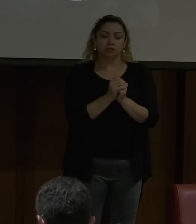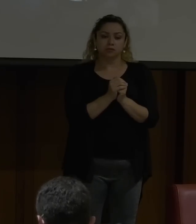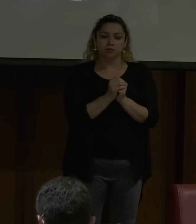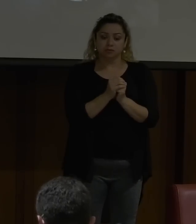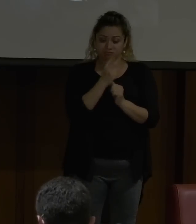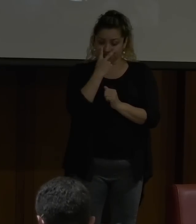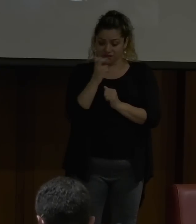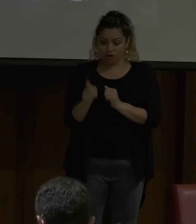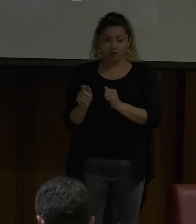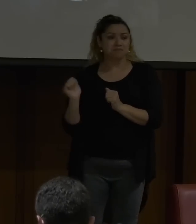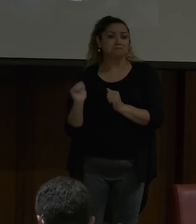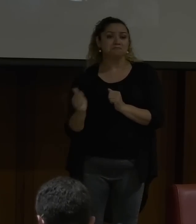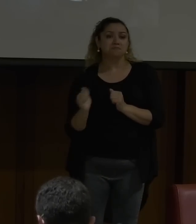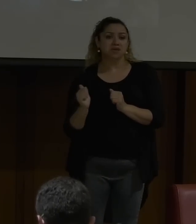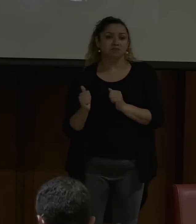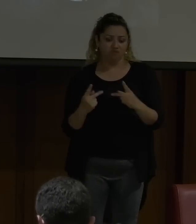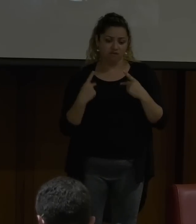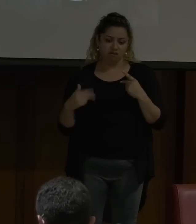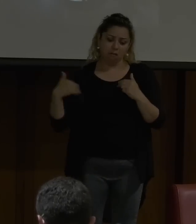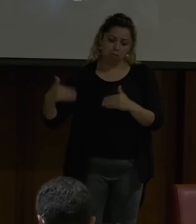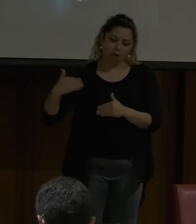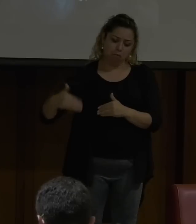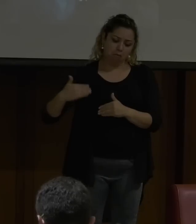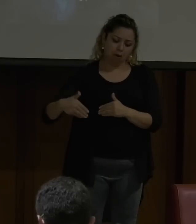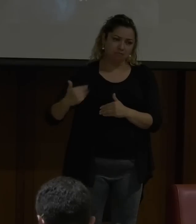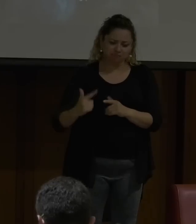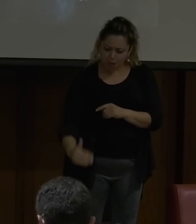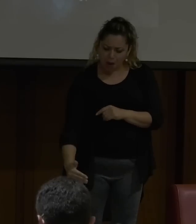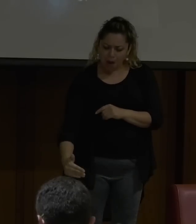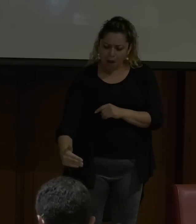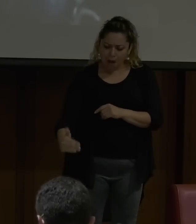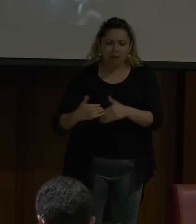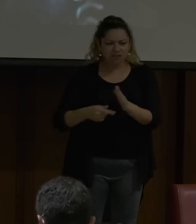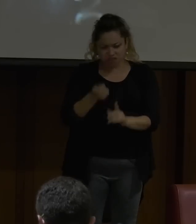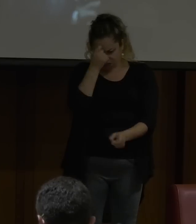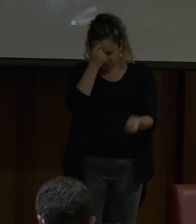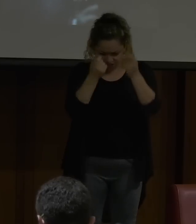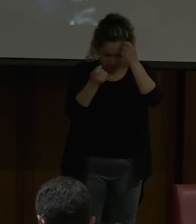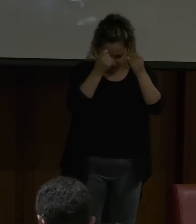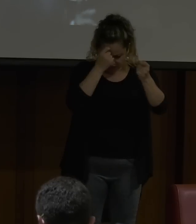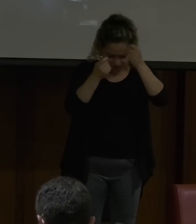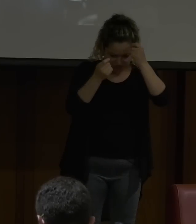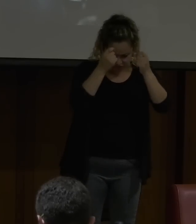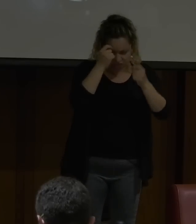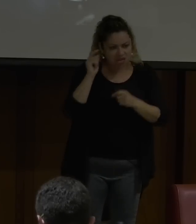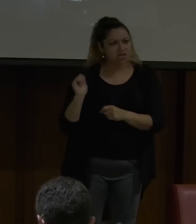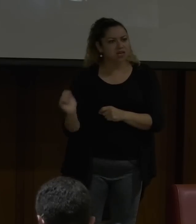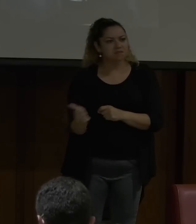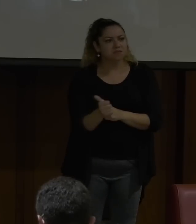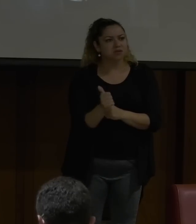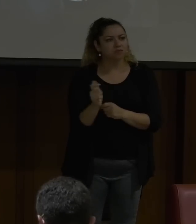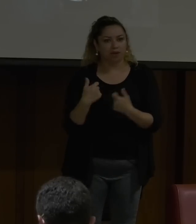todo lo que él fue recogiendo en la vida durante esos primeros años, que son siempre los que nos marcan, lo hizo a través de, increíblemente,